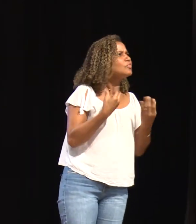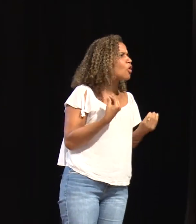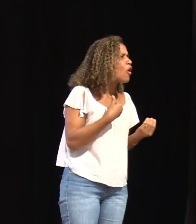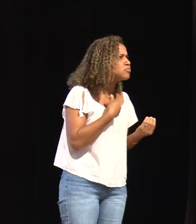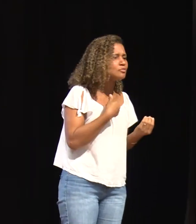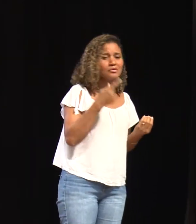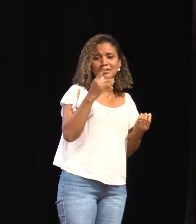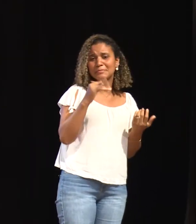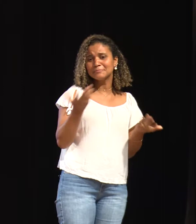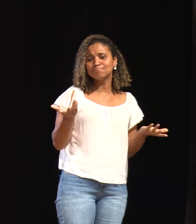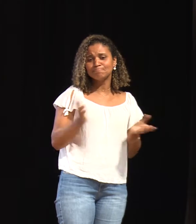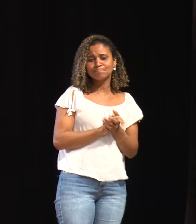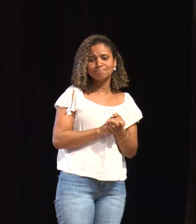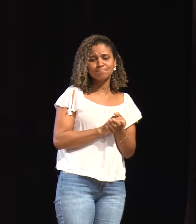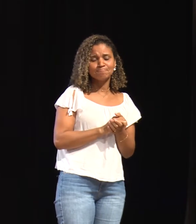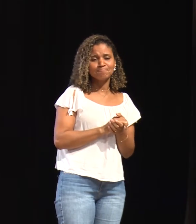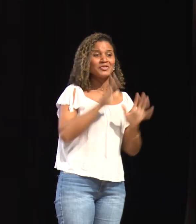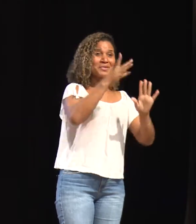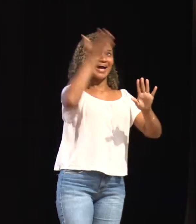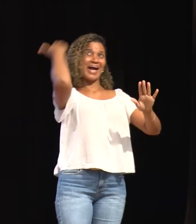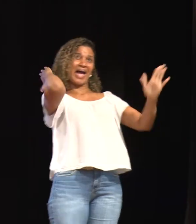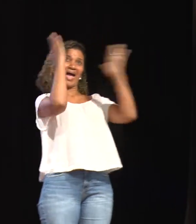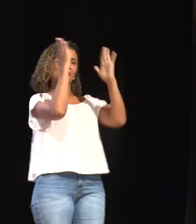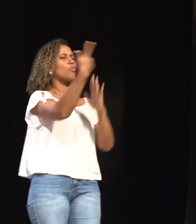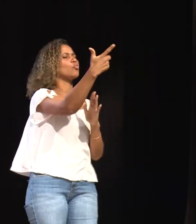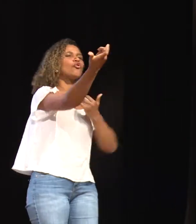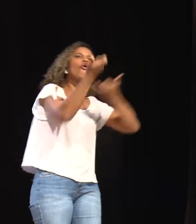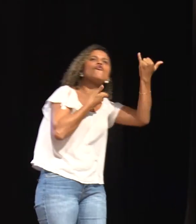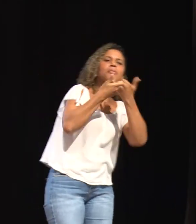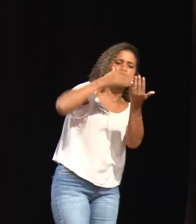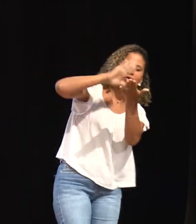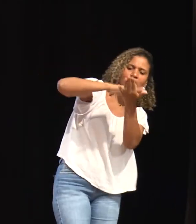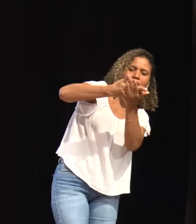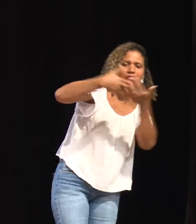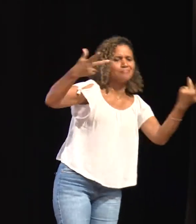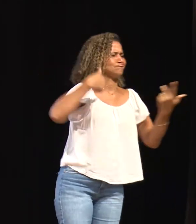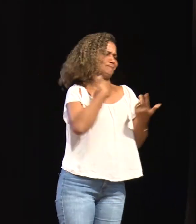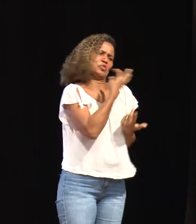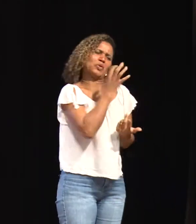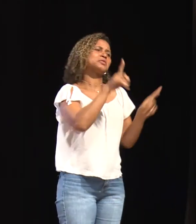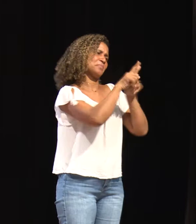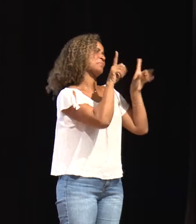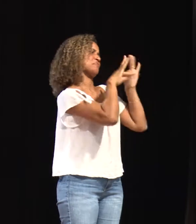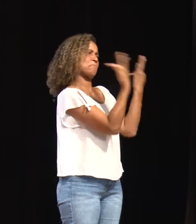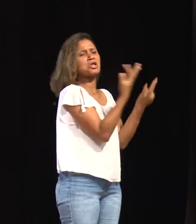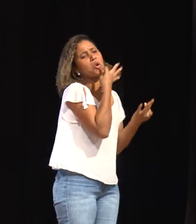sinais. E como assim? Como é que eu iria, né? Porque, assim, até então não tinha essa opção de ter